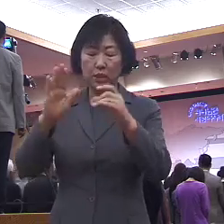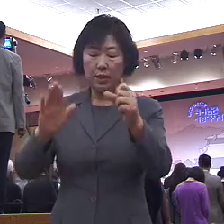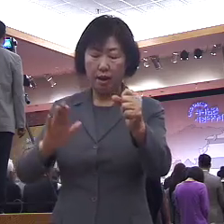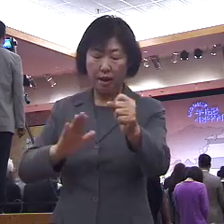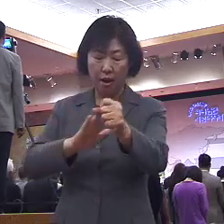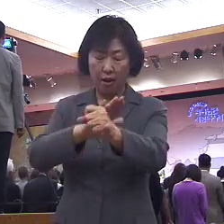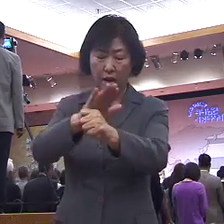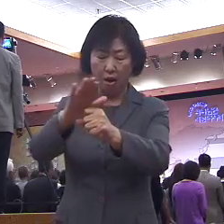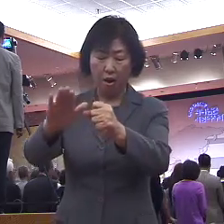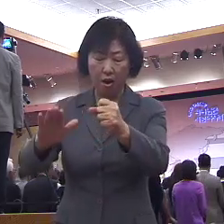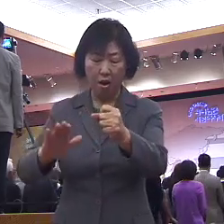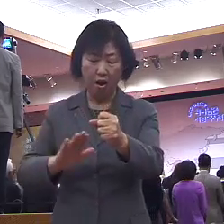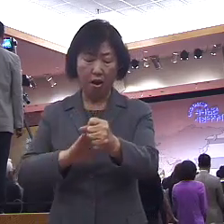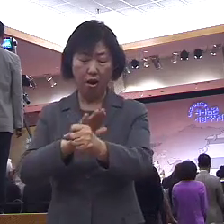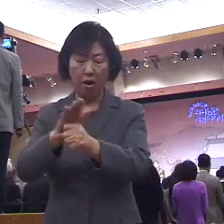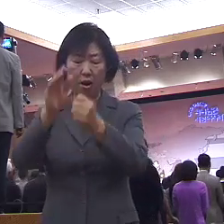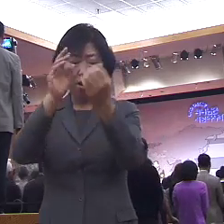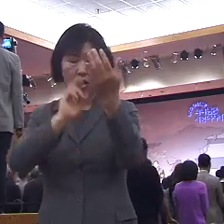놀라운